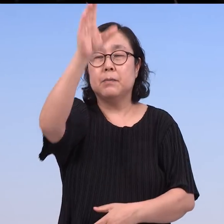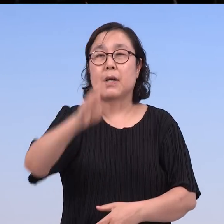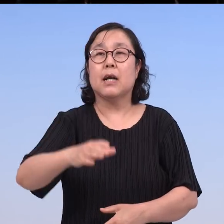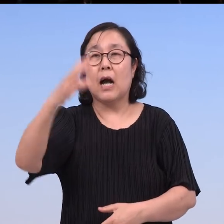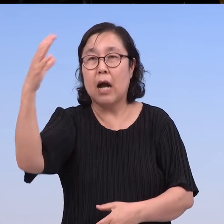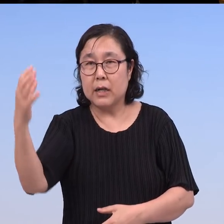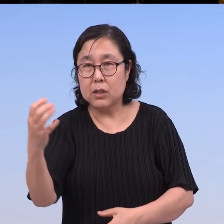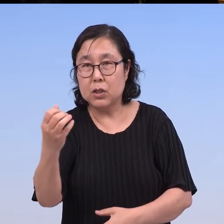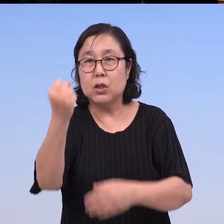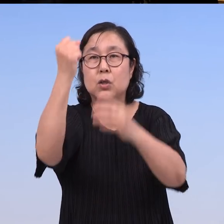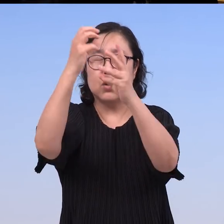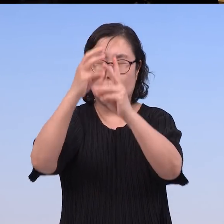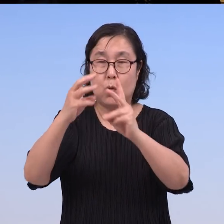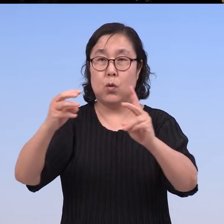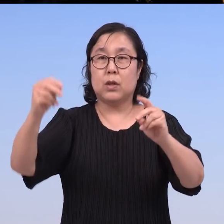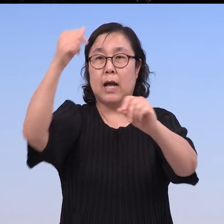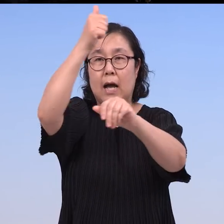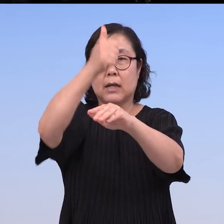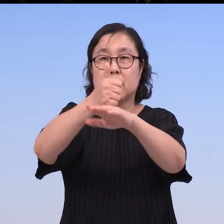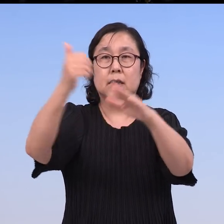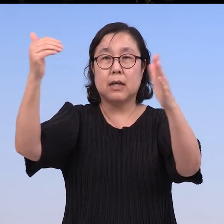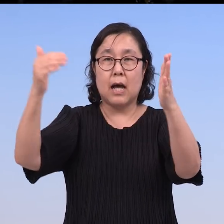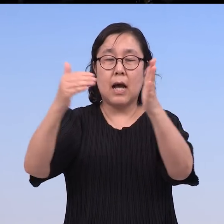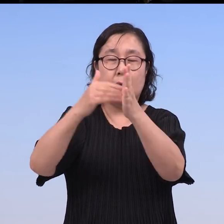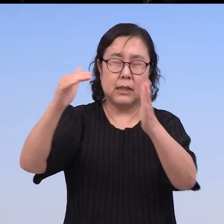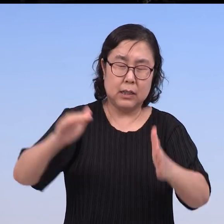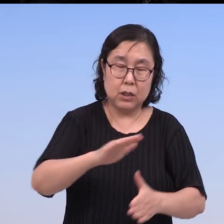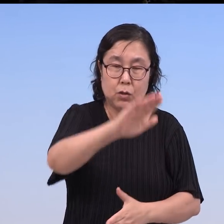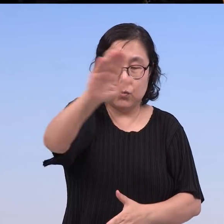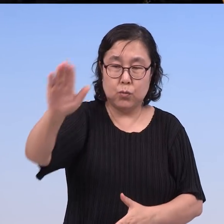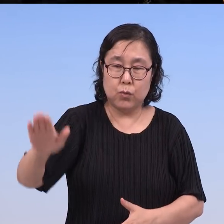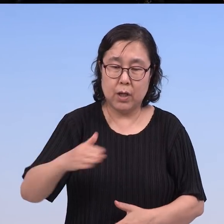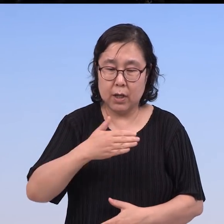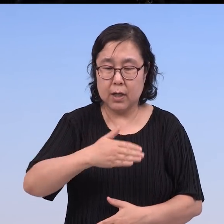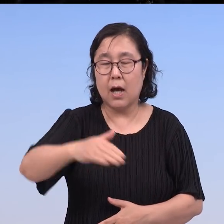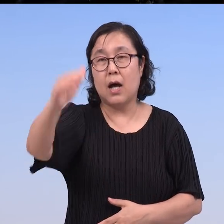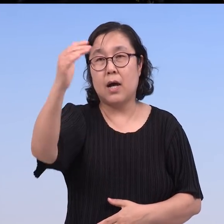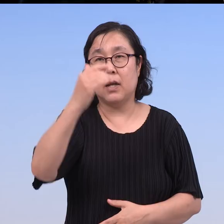십자가를 들고 땅 끝까지 우린 가리라.